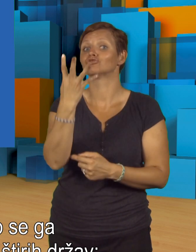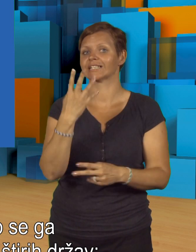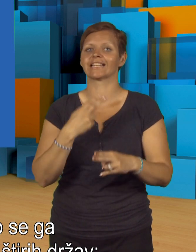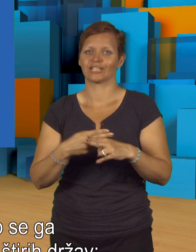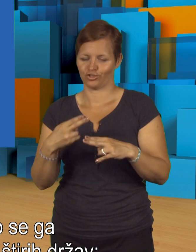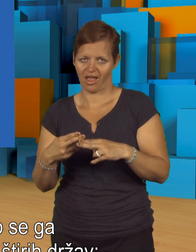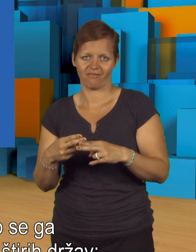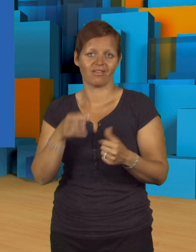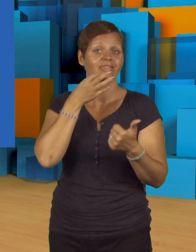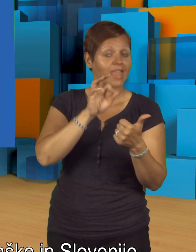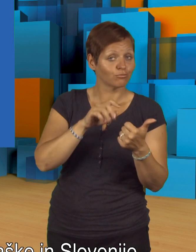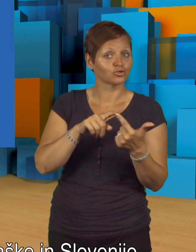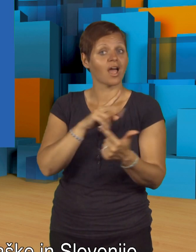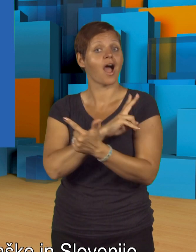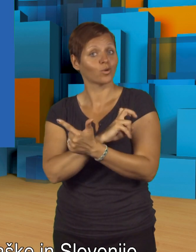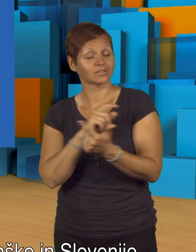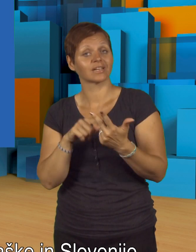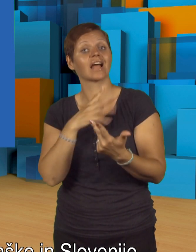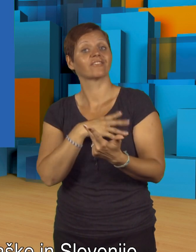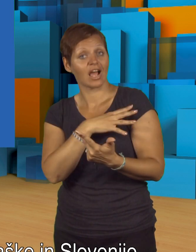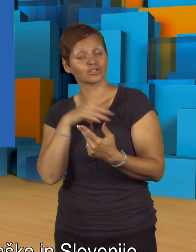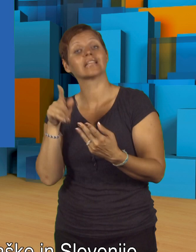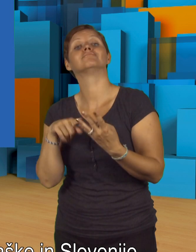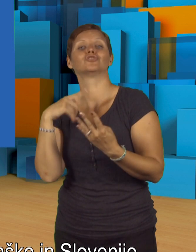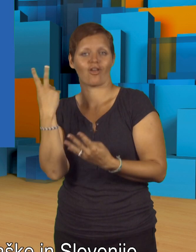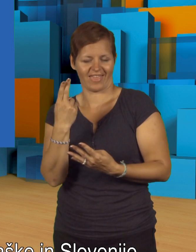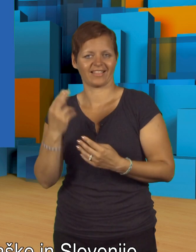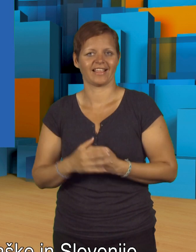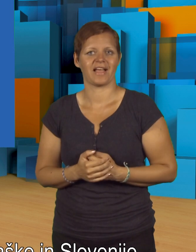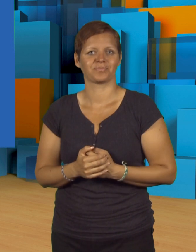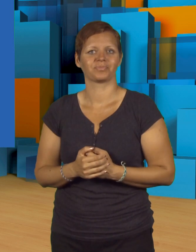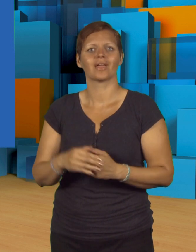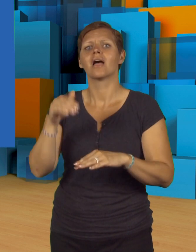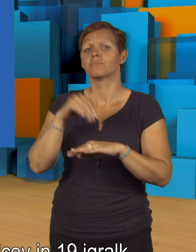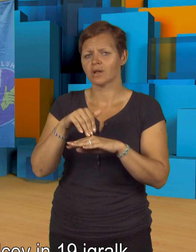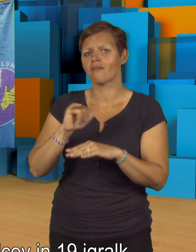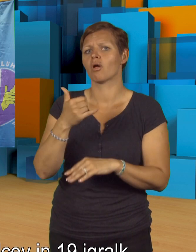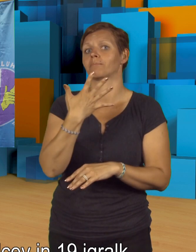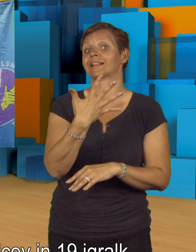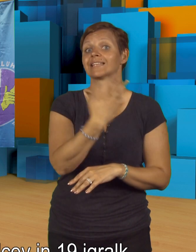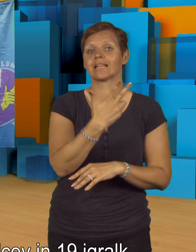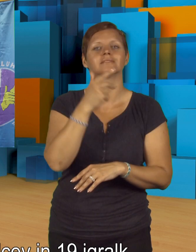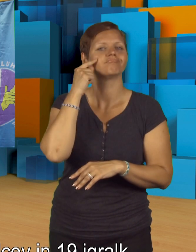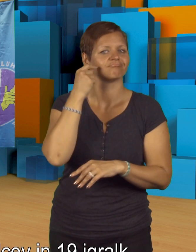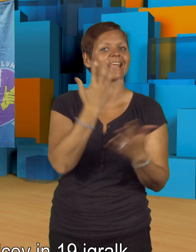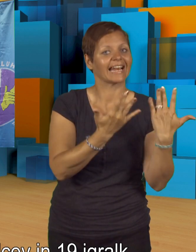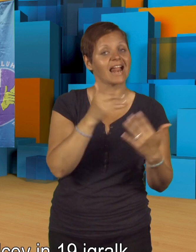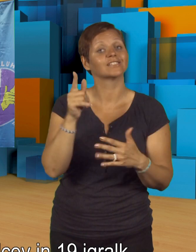Udeležile so se ga reprezentance iz 4 držav: Nemčije, Avstrije, Hrvaške in Slovenije. Prijavilo se je